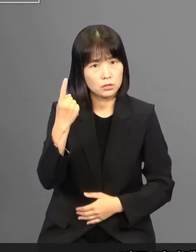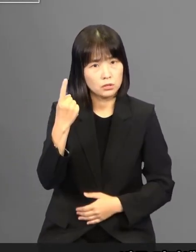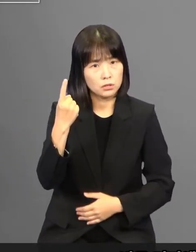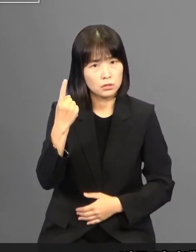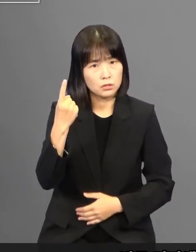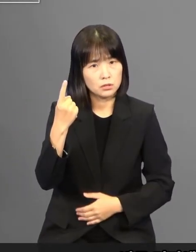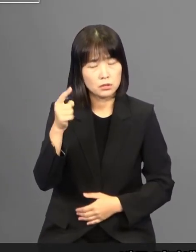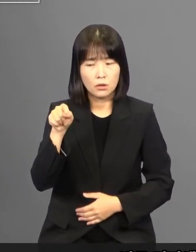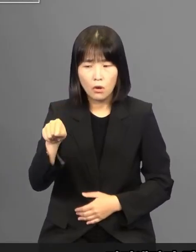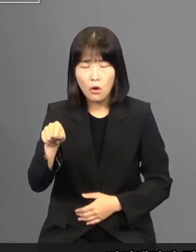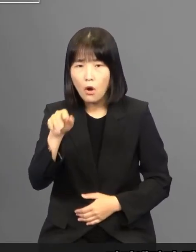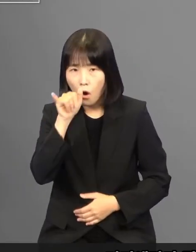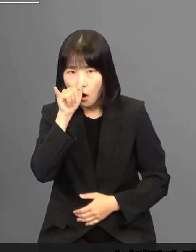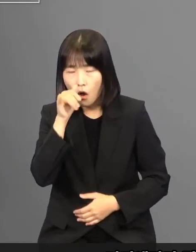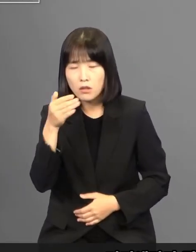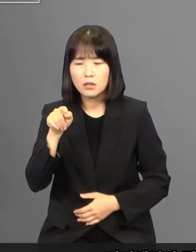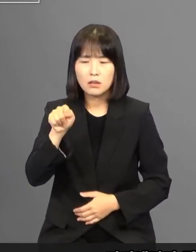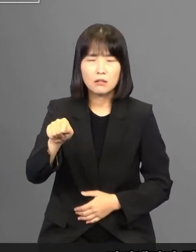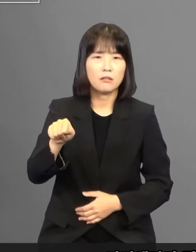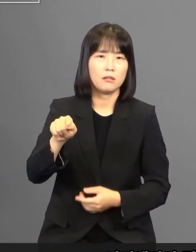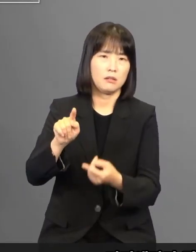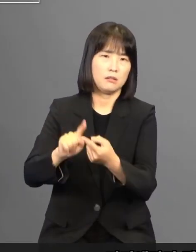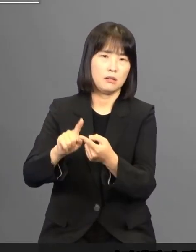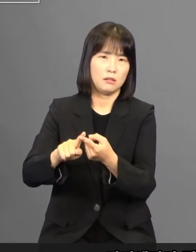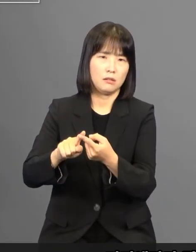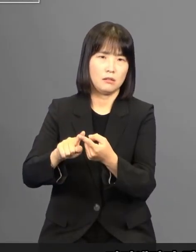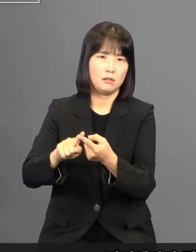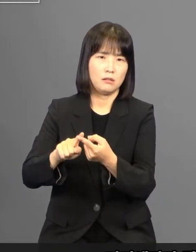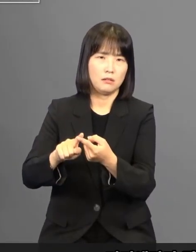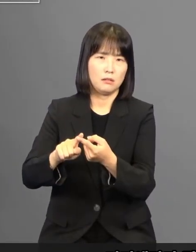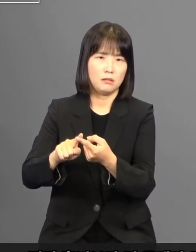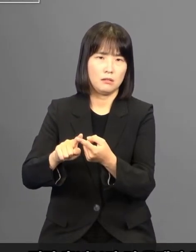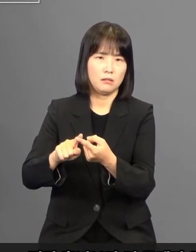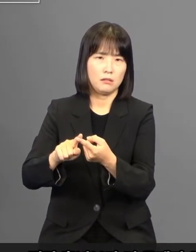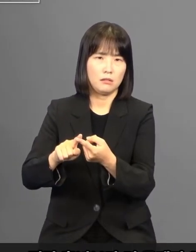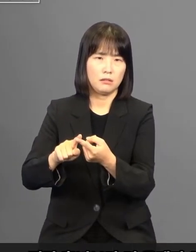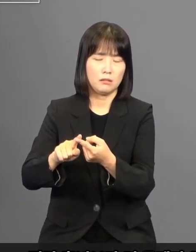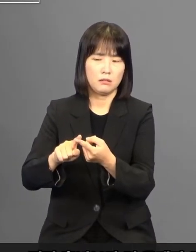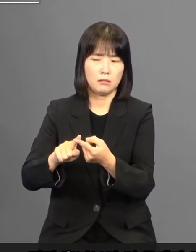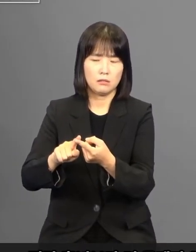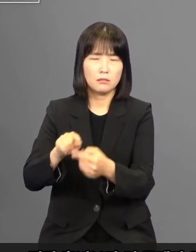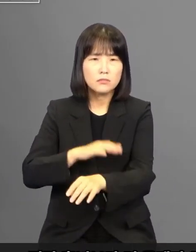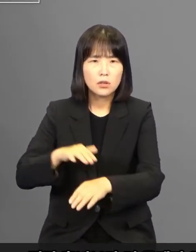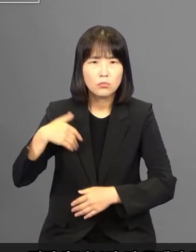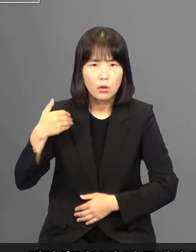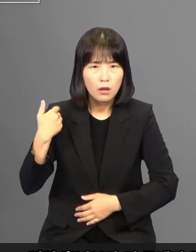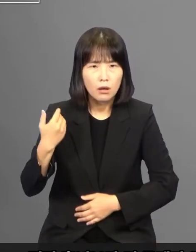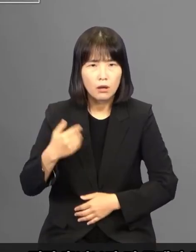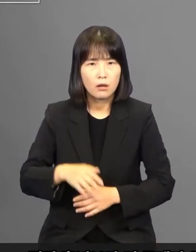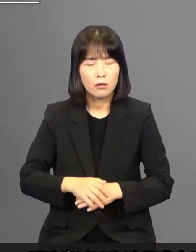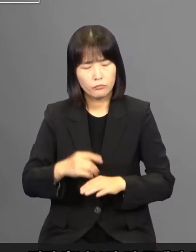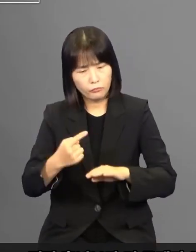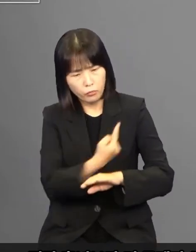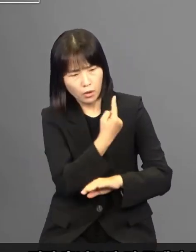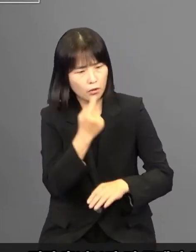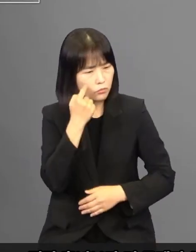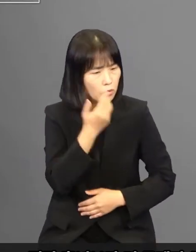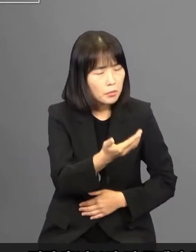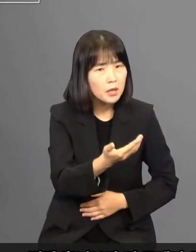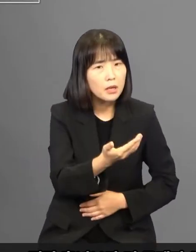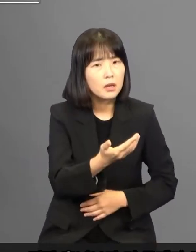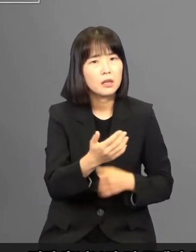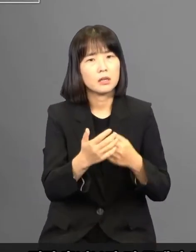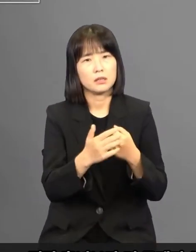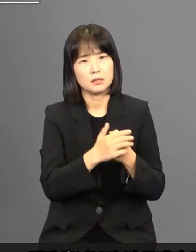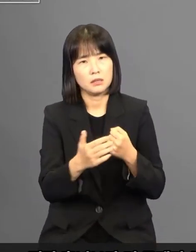있었음에도 불구하고 거기에다가 뭐가 문제냐고 물어봤으니 정말 흉년보다 더 문제가 엉뚱한